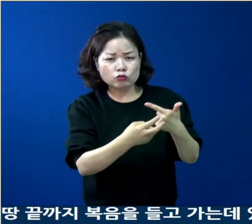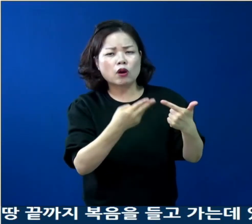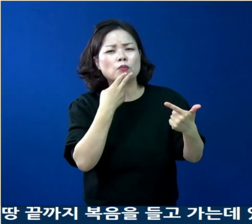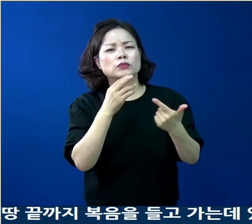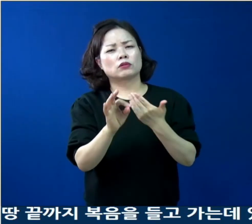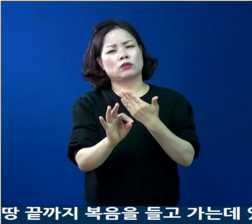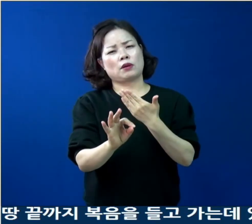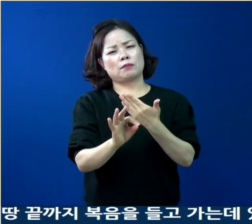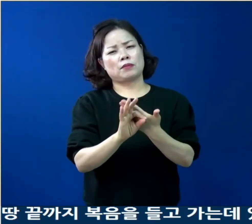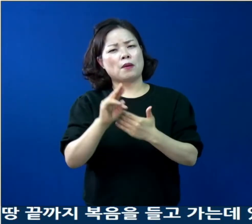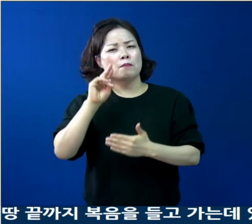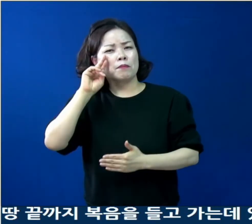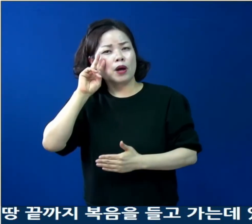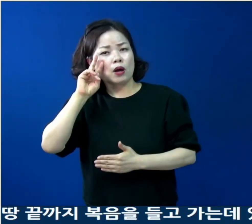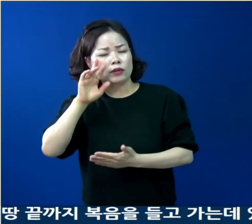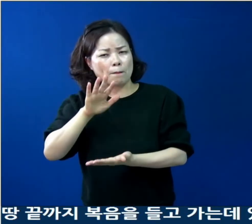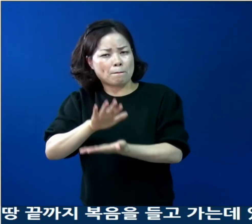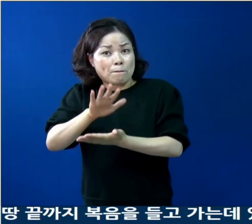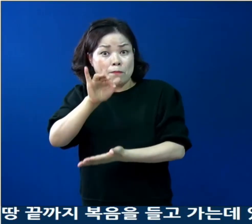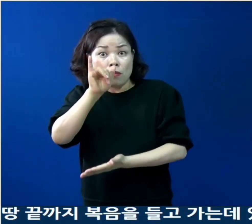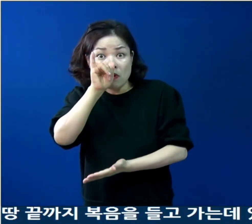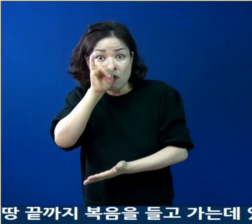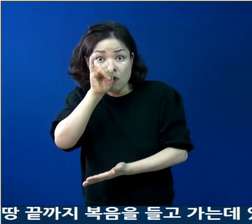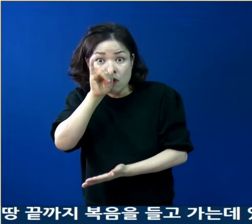없었다면 바울의 그런 열정이